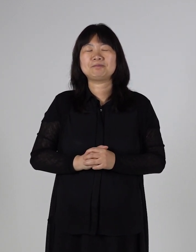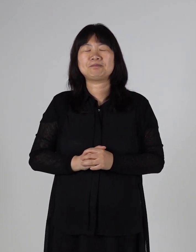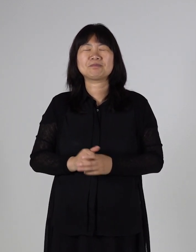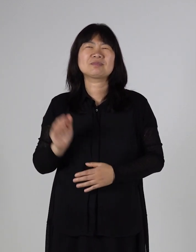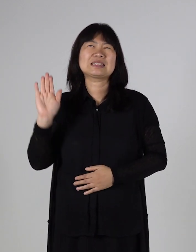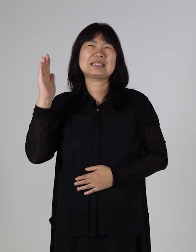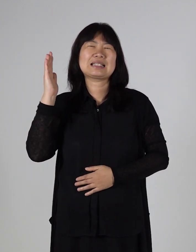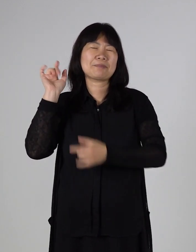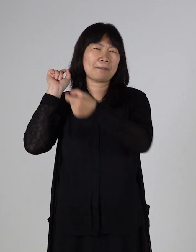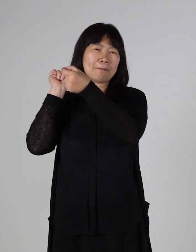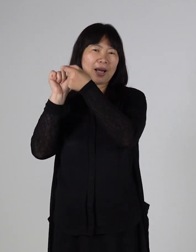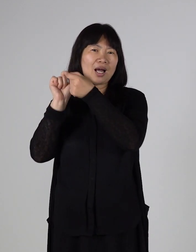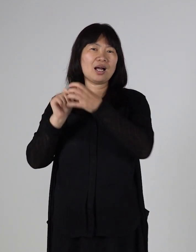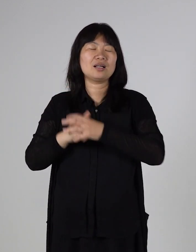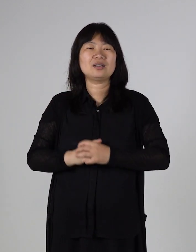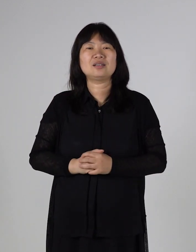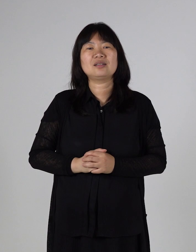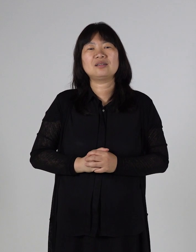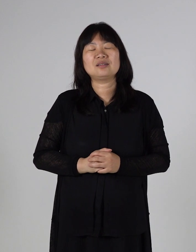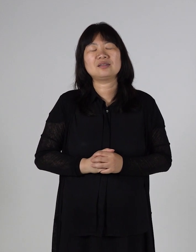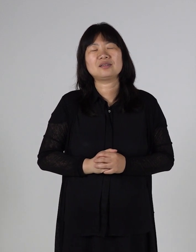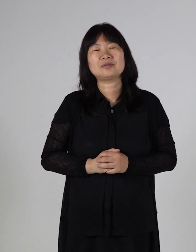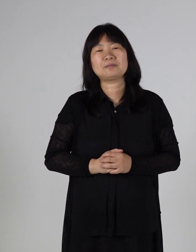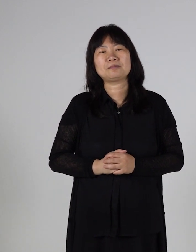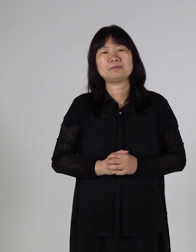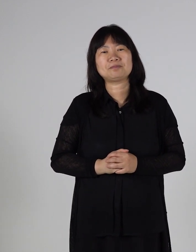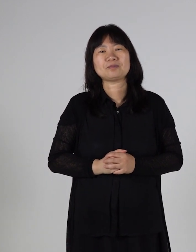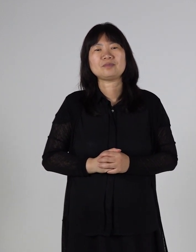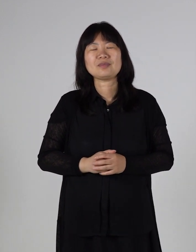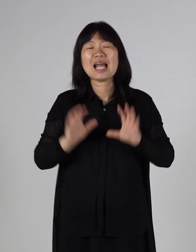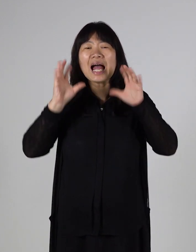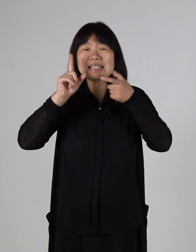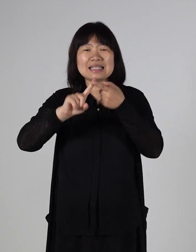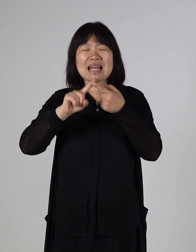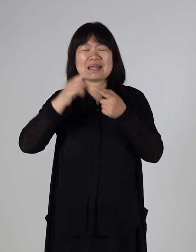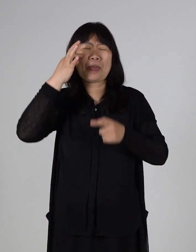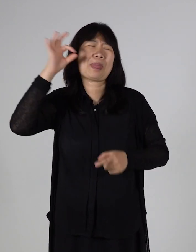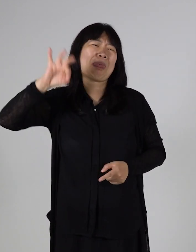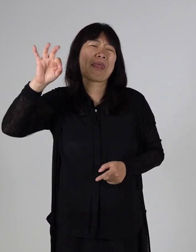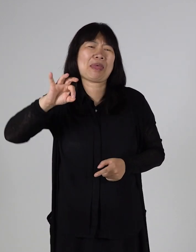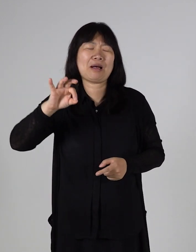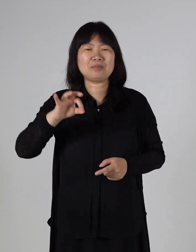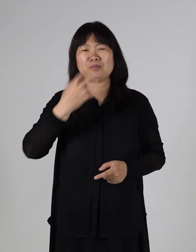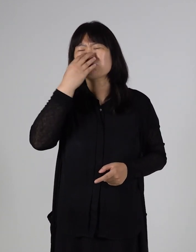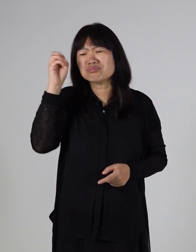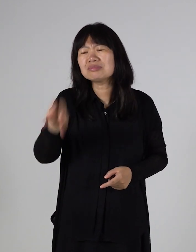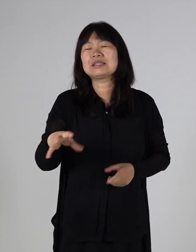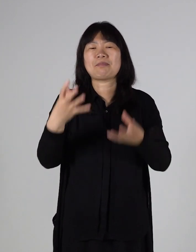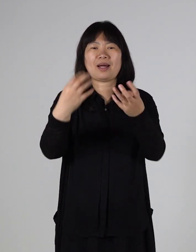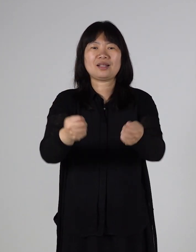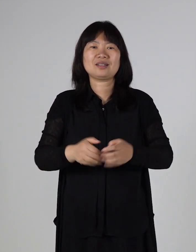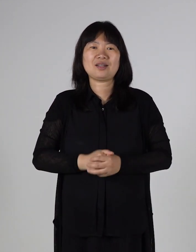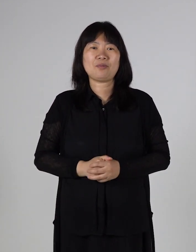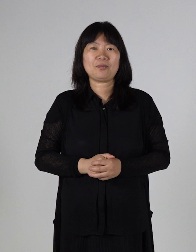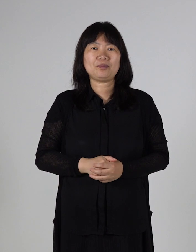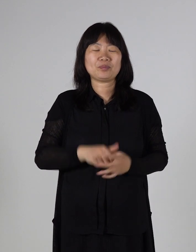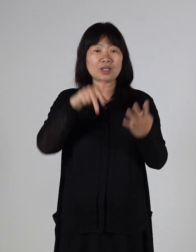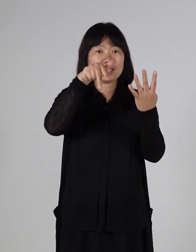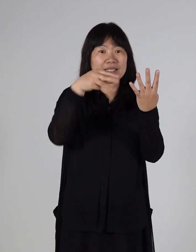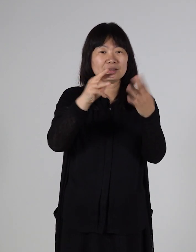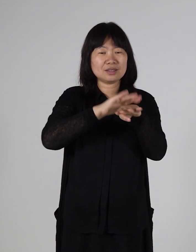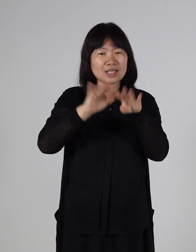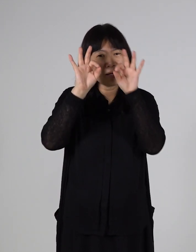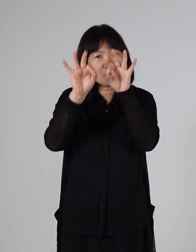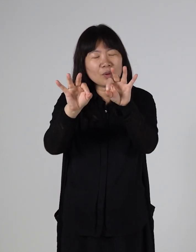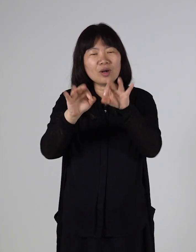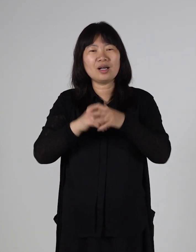최근에까지도, 그리고 어린아이처럼 낮추지, 여기 4절 잘 보세요. 어린아이와 같이